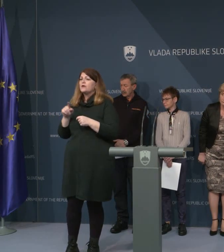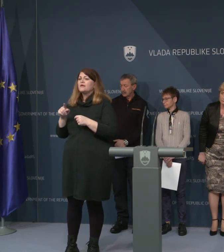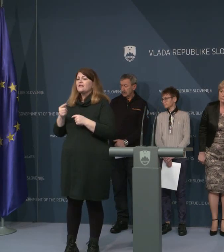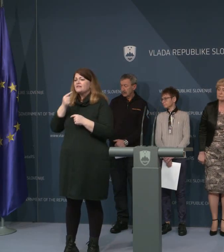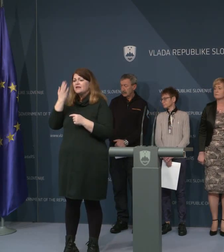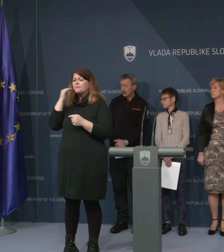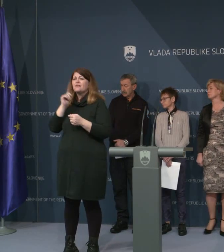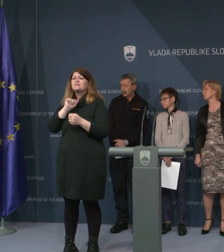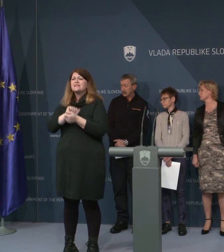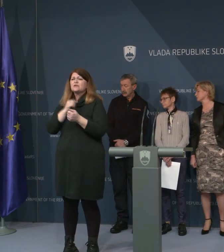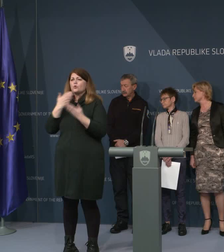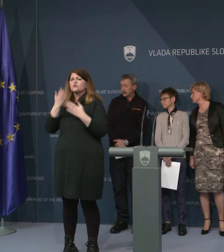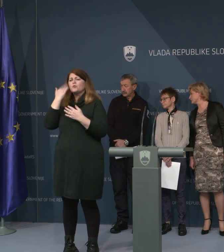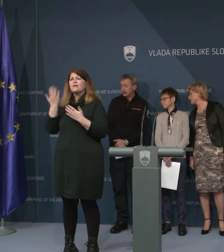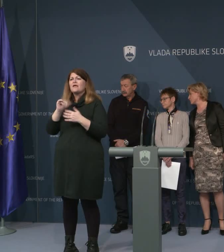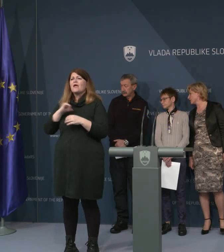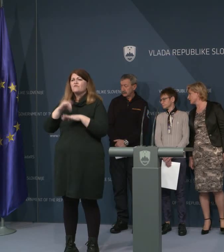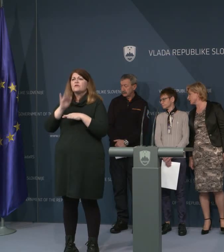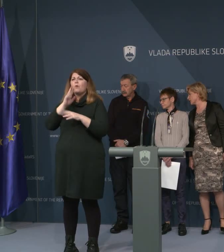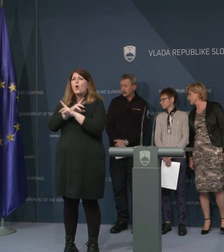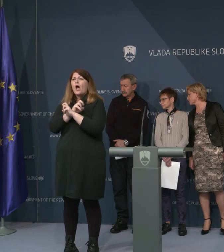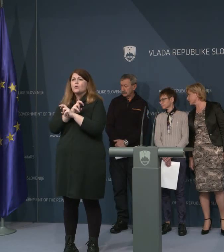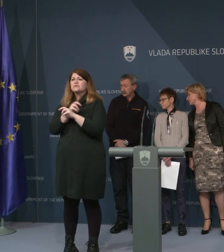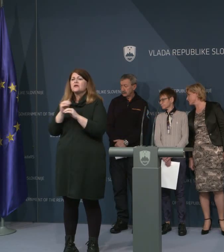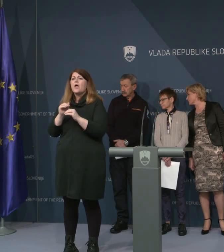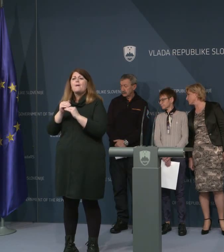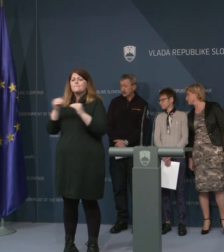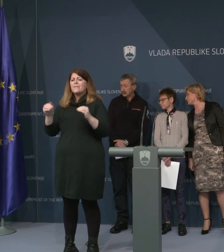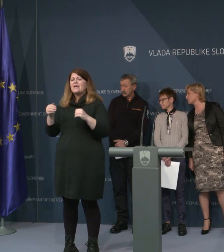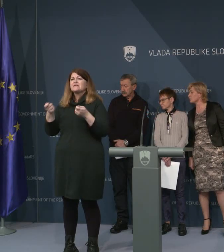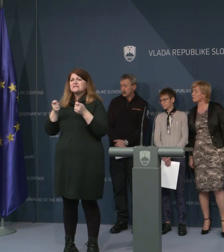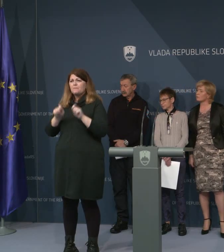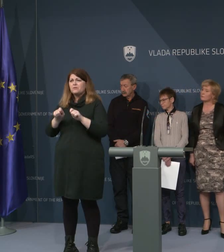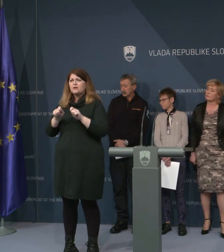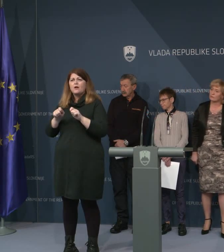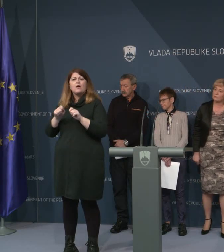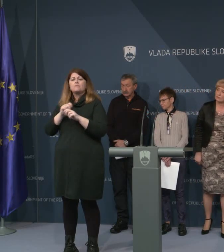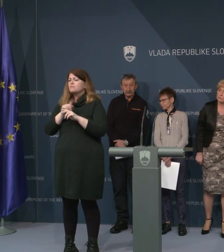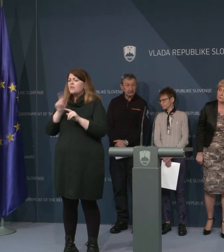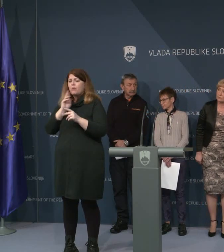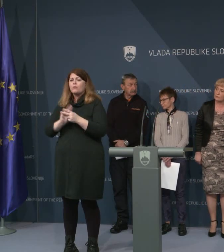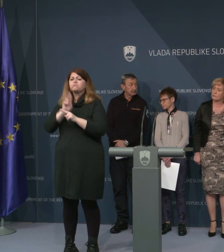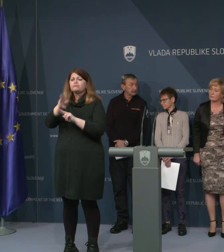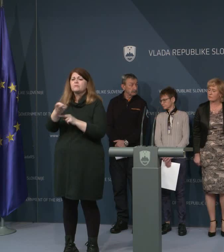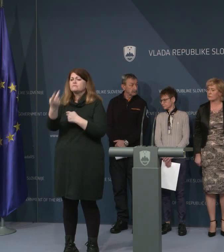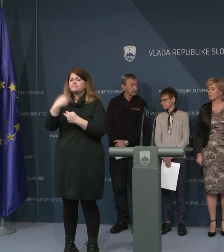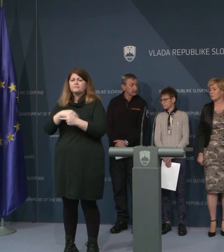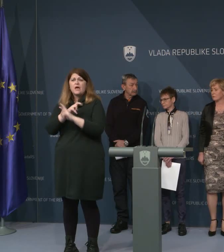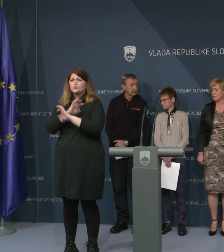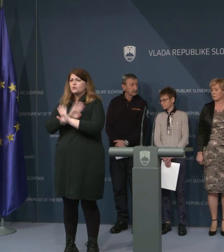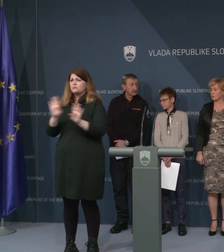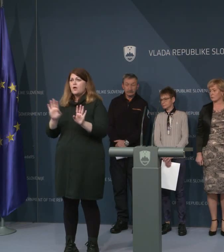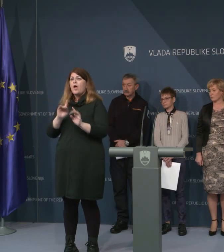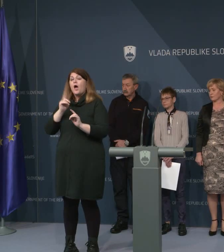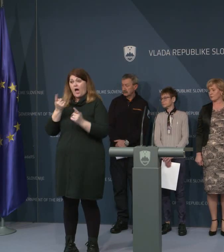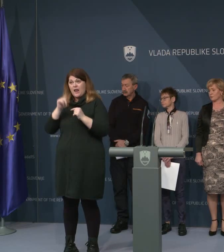tik pred tiskovno konferenco so bile neke informacije, da bo Avstrija čist zaprla meje, da noben ne bo mogel vam pa not. A to, kaj veste o tem, kaj to pomeni?